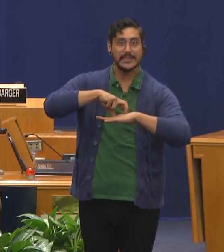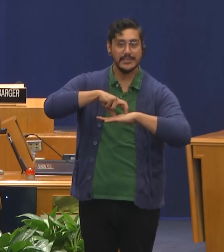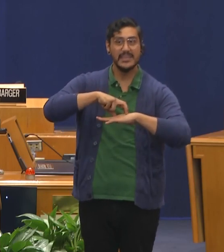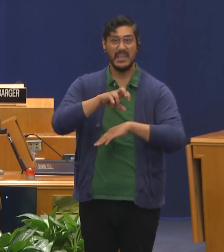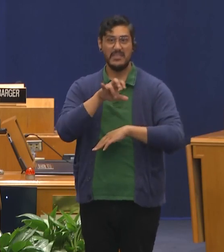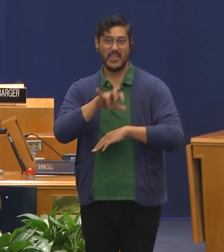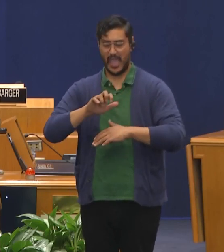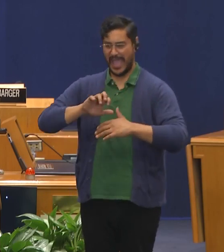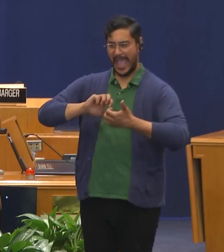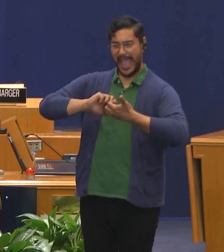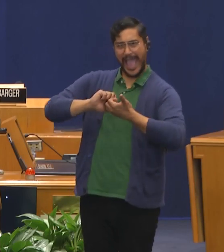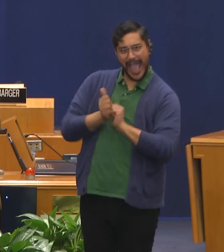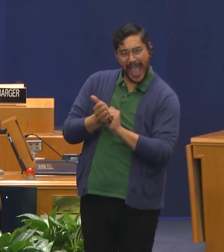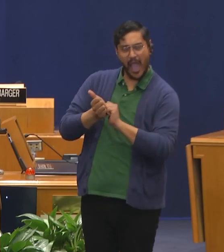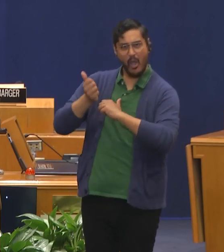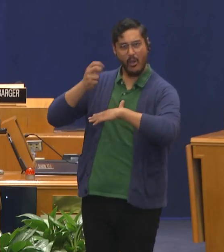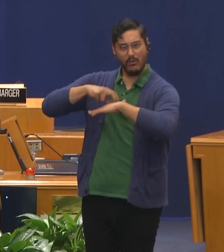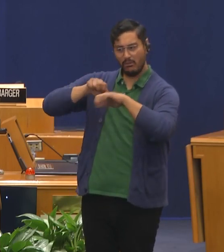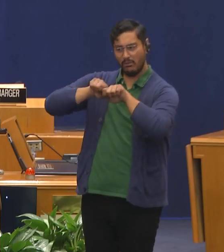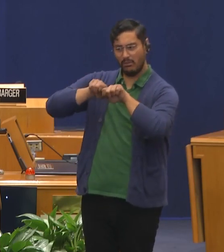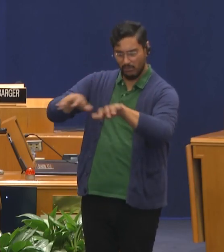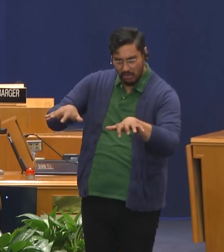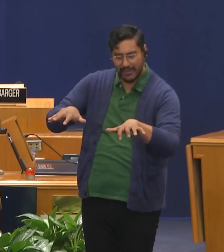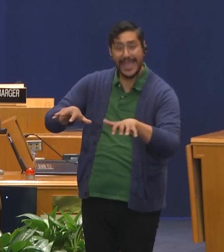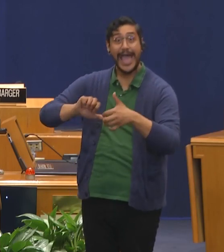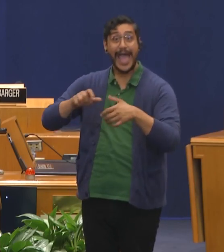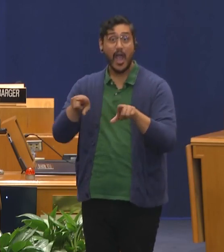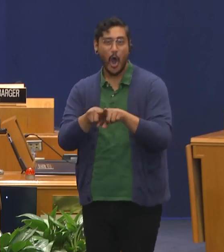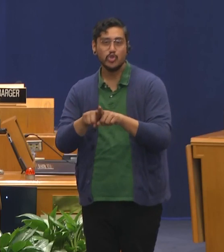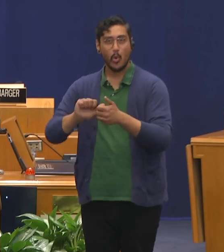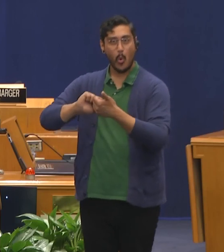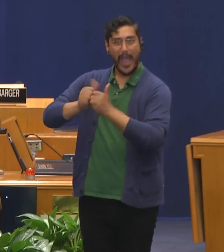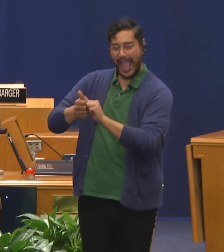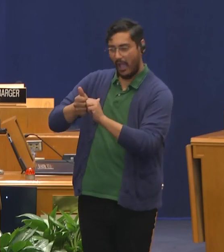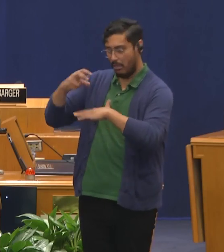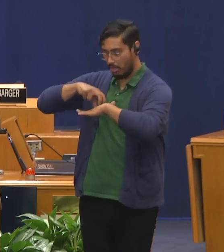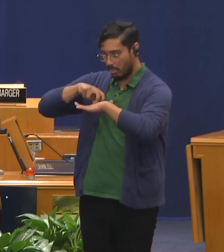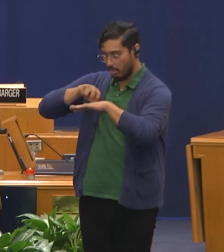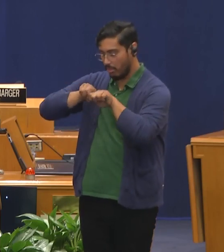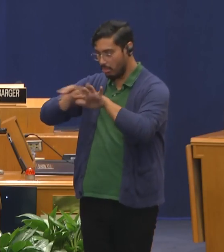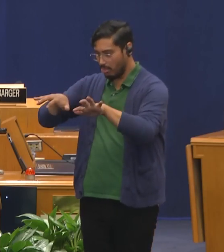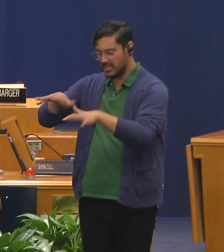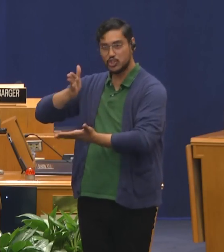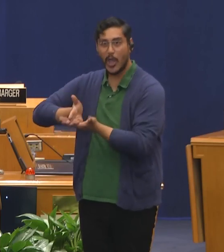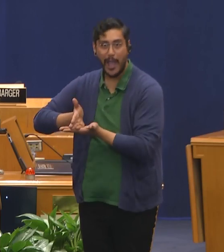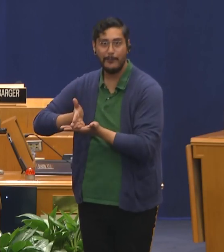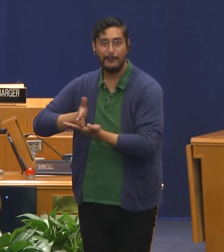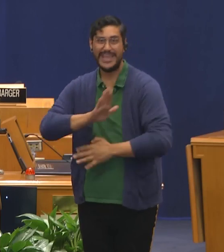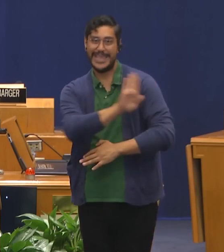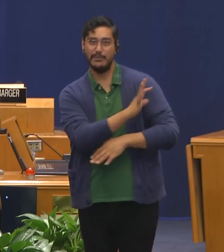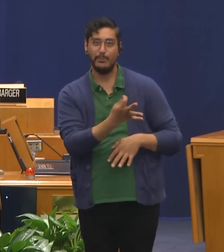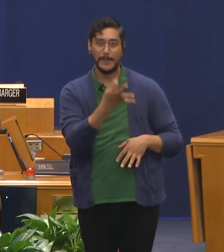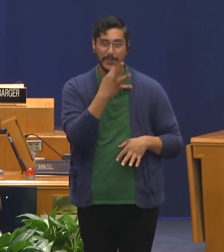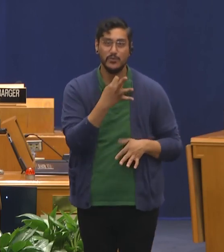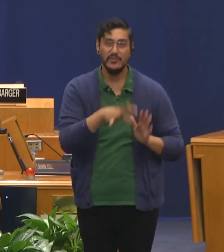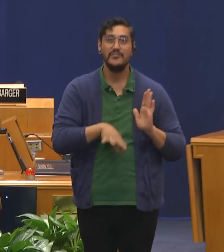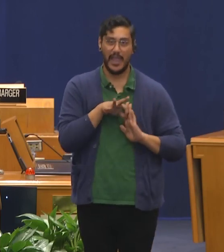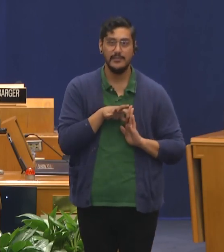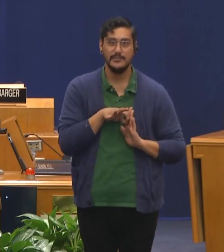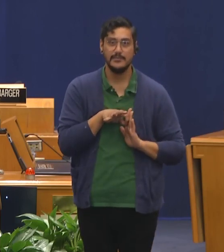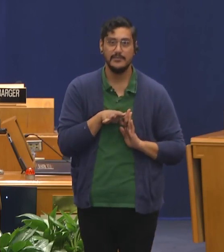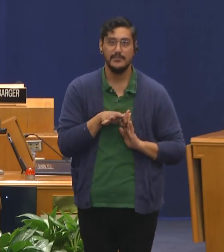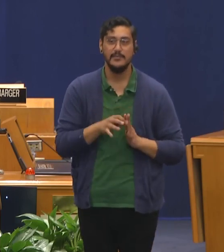epidemiología del sistema de salud y cómo se propagan las infecciones en lugares de atención médica.